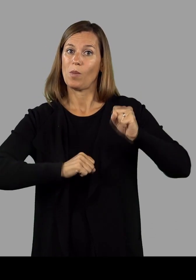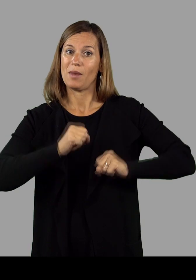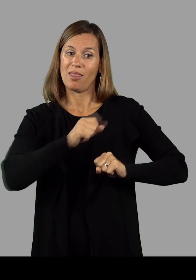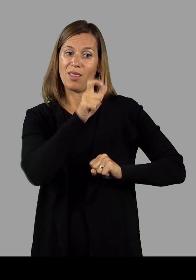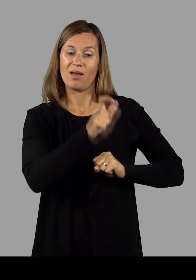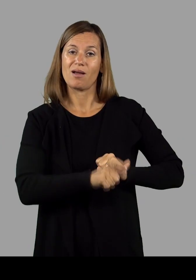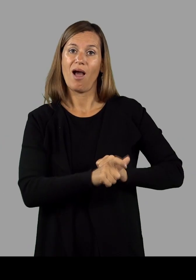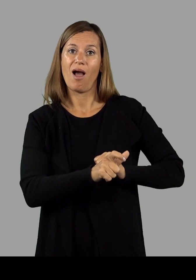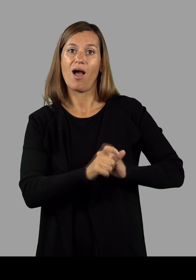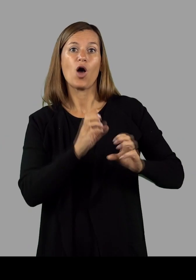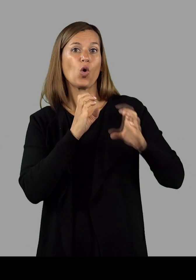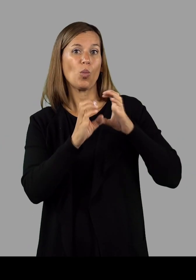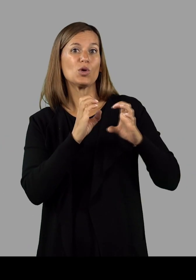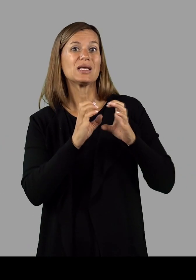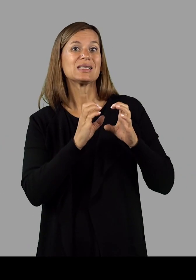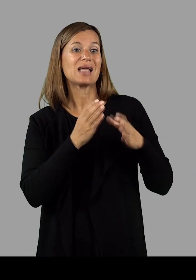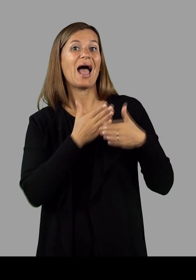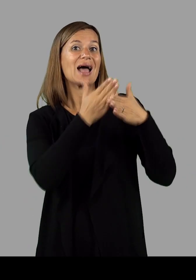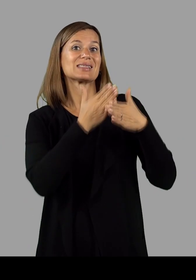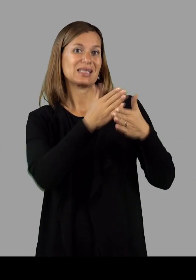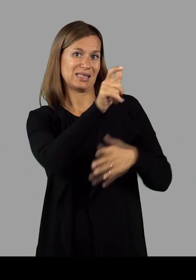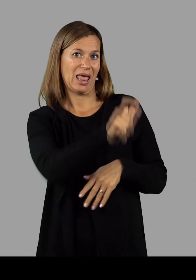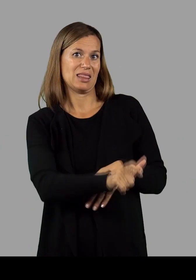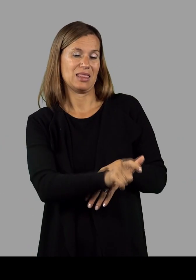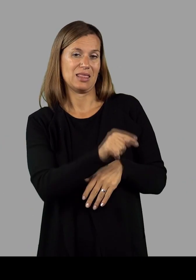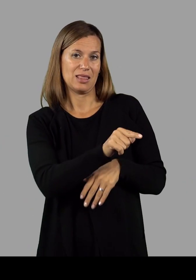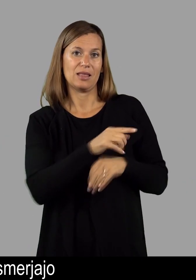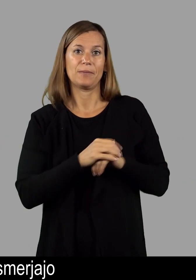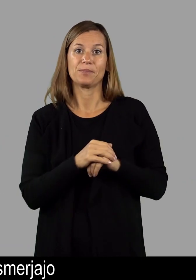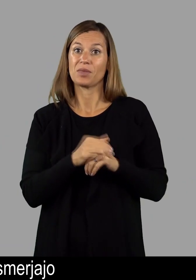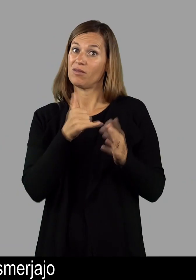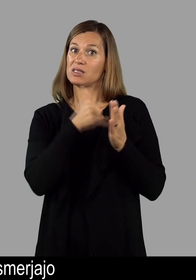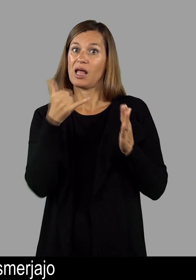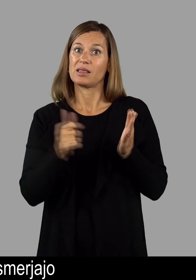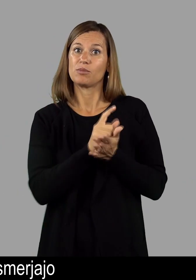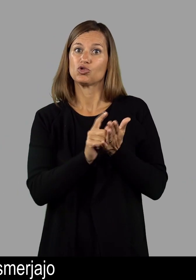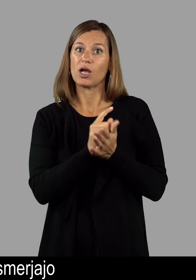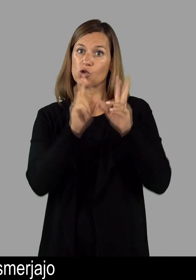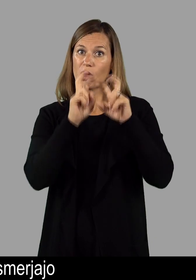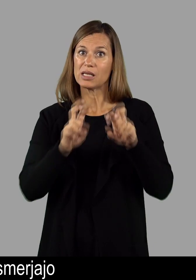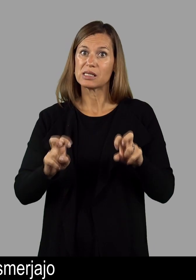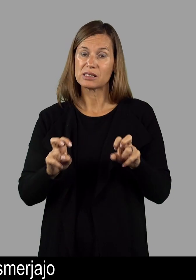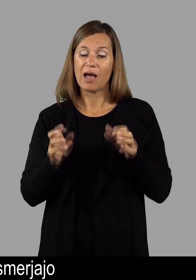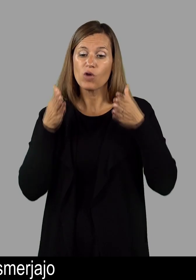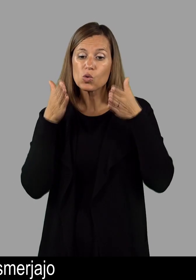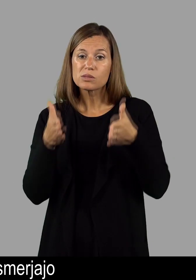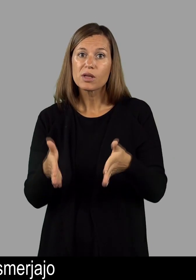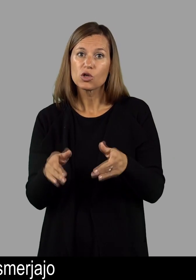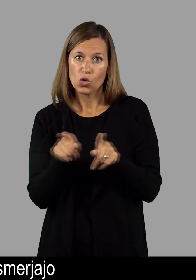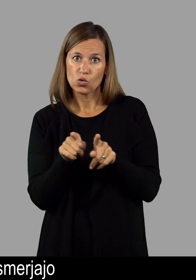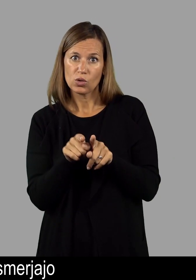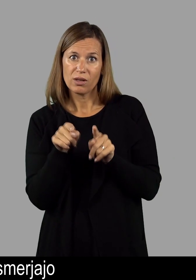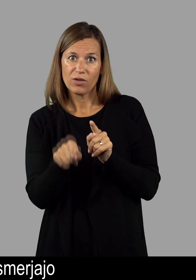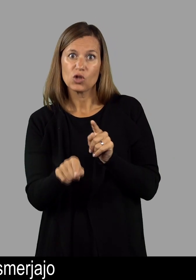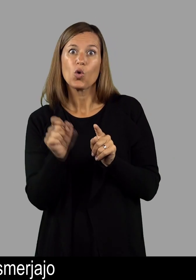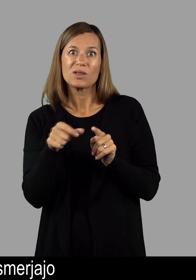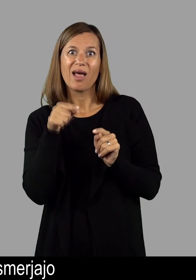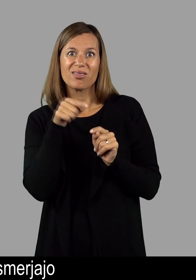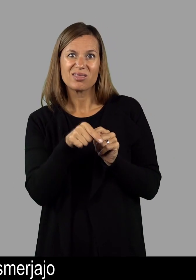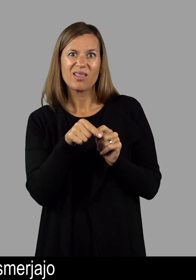usposobljenega komunikacijskega asistenta. V zadnjem času se raziskave usmerjajo tudi v to, da